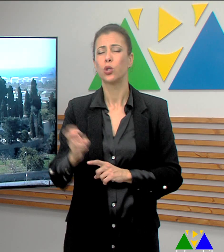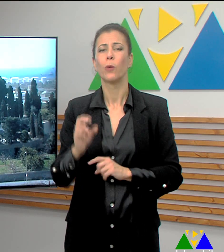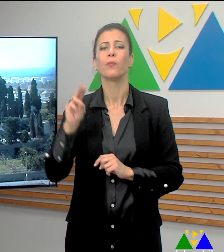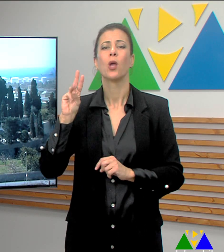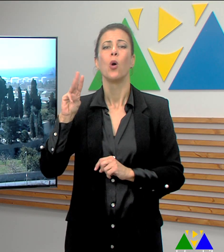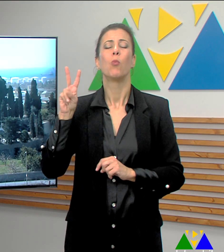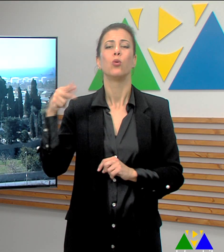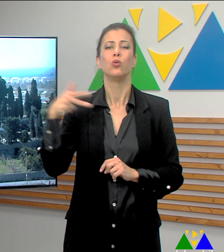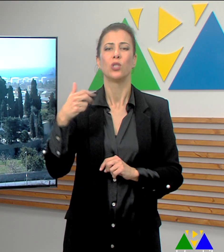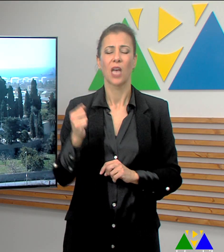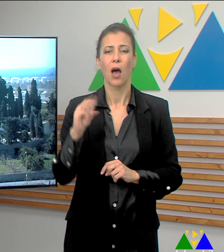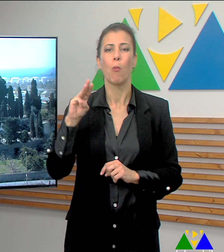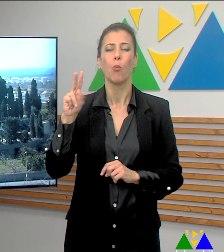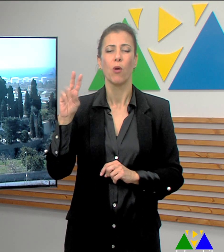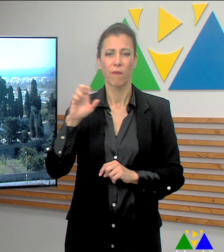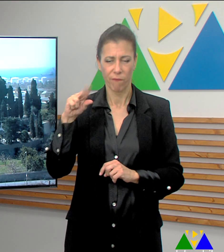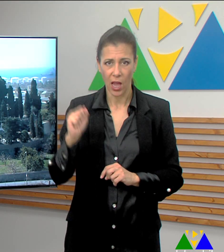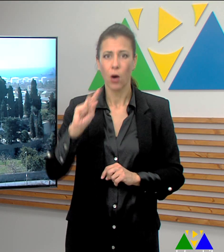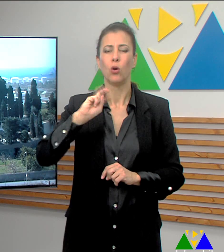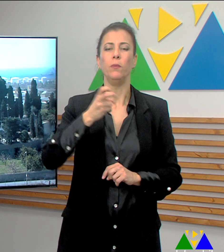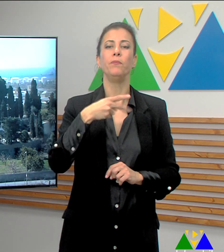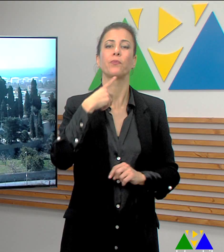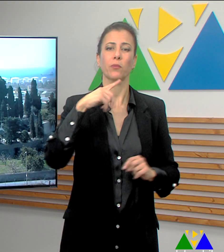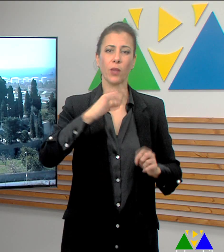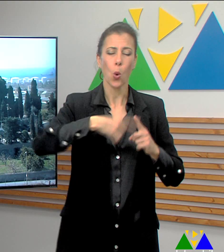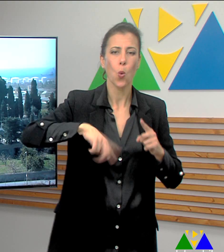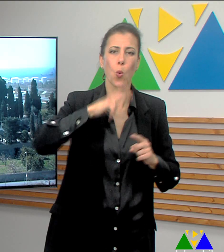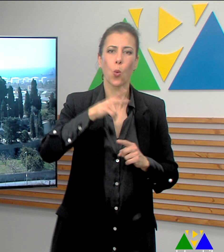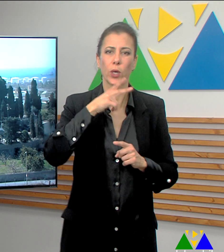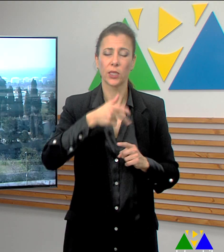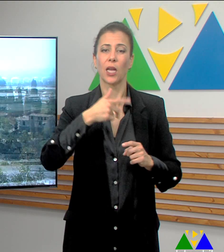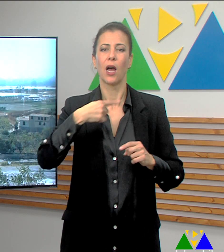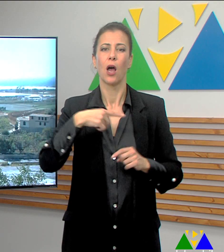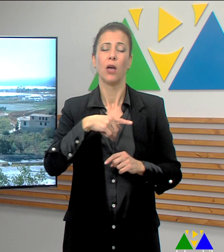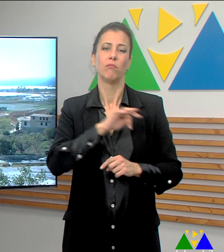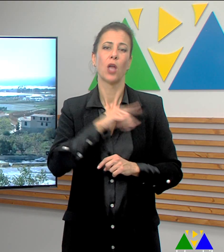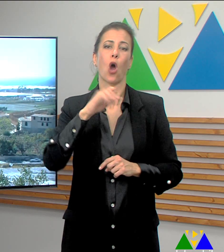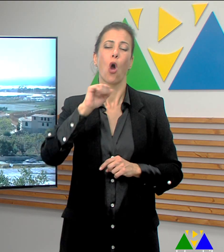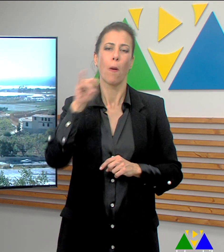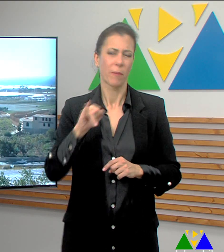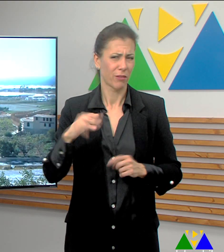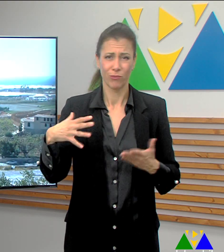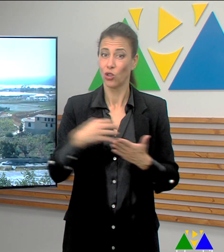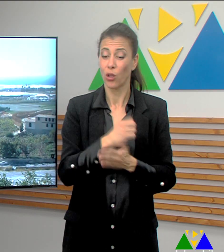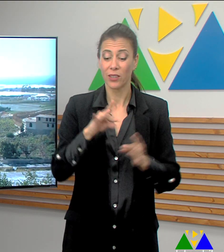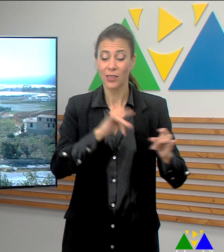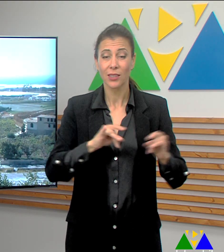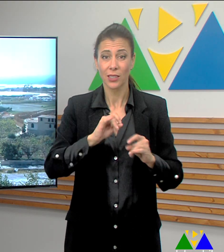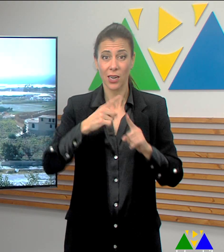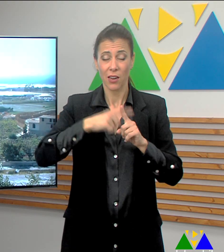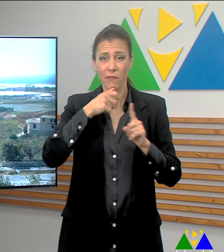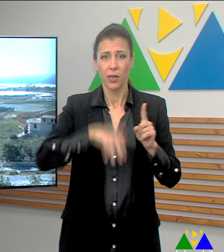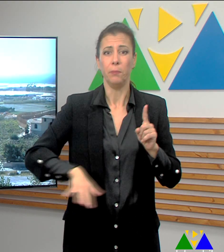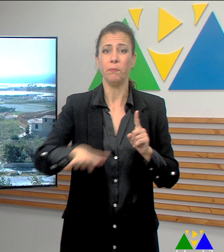y ya el Deire, Chafino, la Huerta de Don Gómez, la China, es decir, que todas estas tierras que